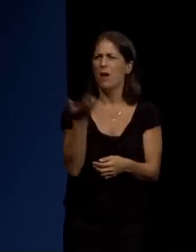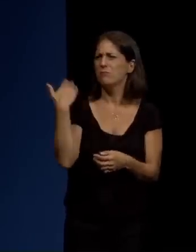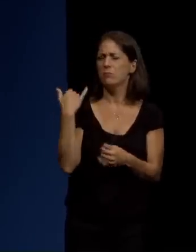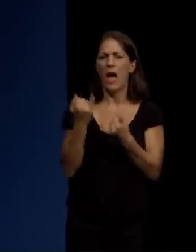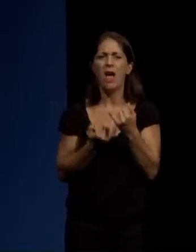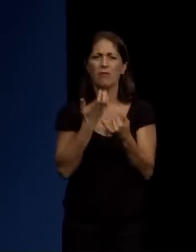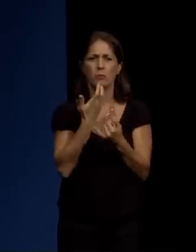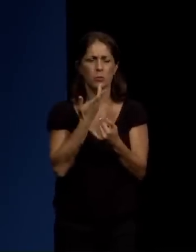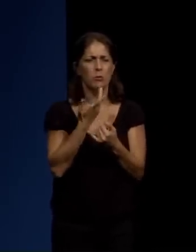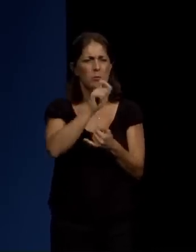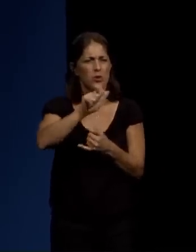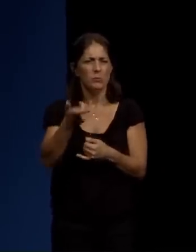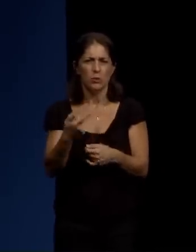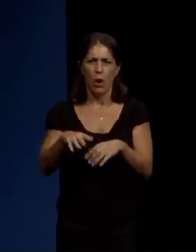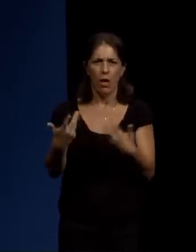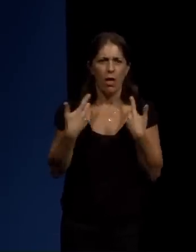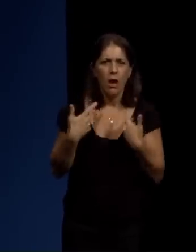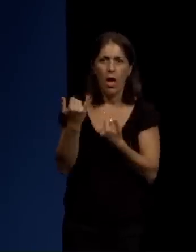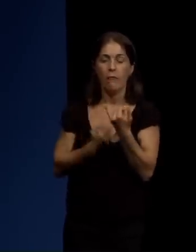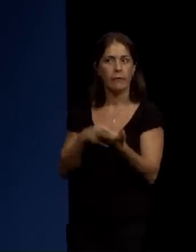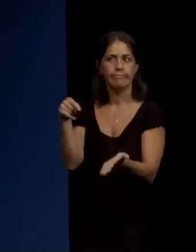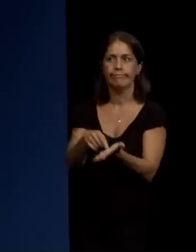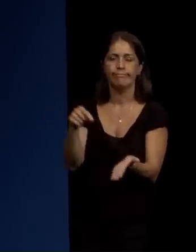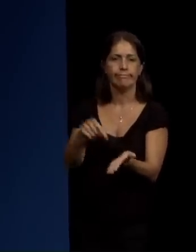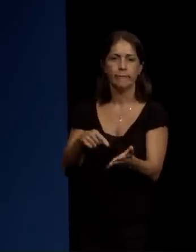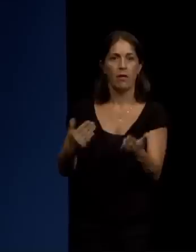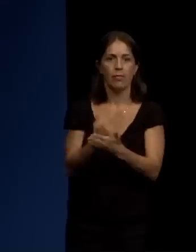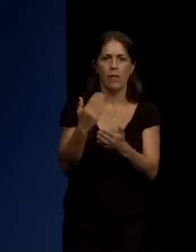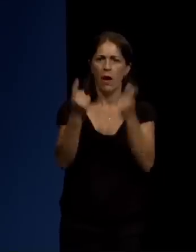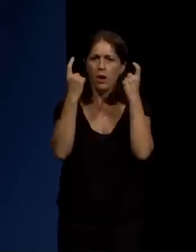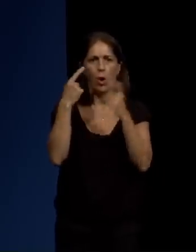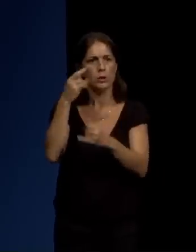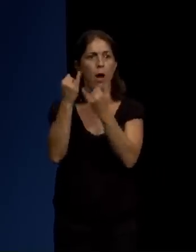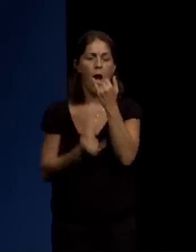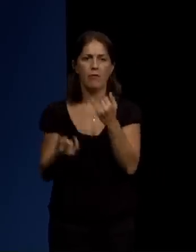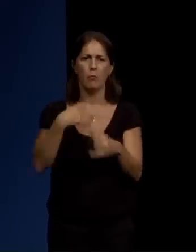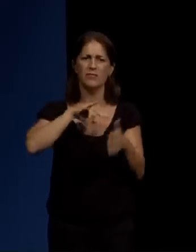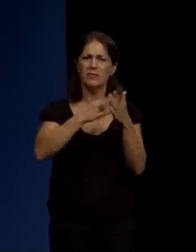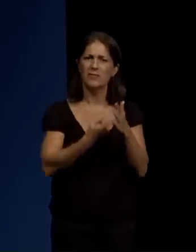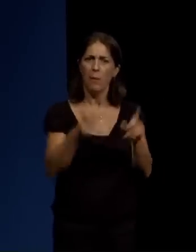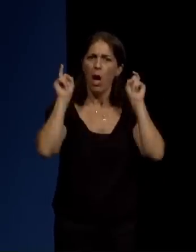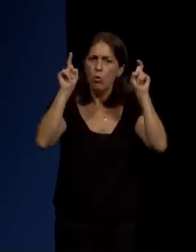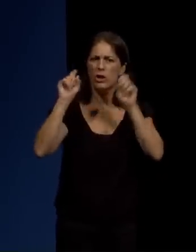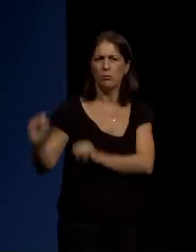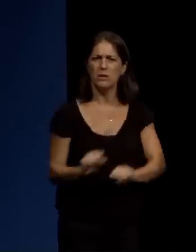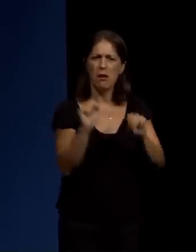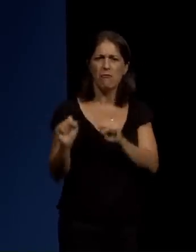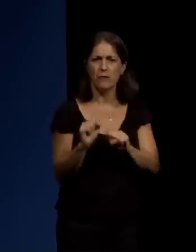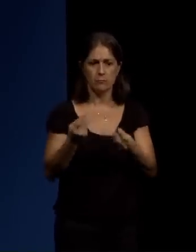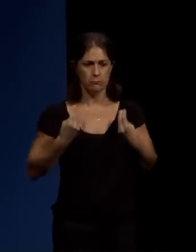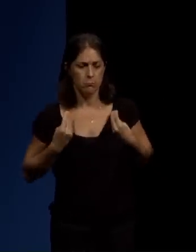estafa bancaria, dos que reclaman tamén en Mareas e nos enseñan día a día como se defende o noso sistema educativo e o noso sistema de